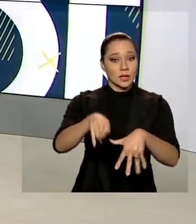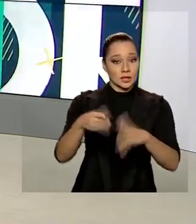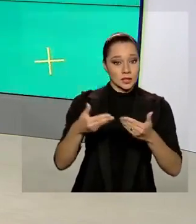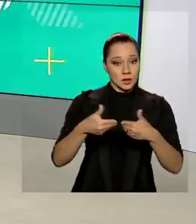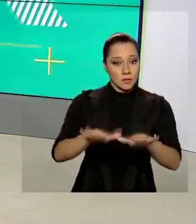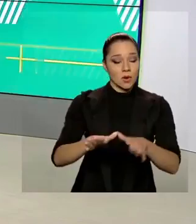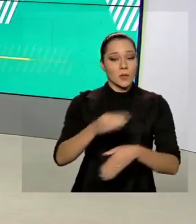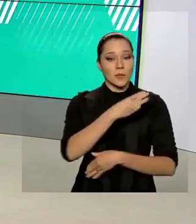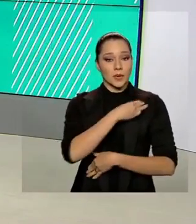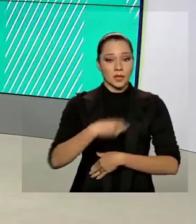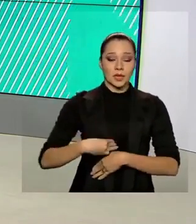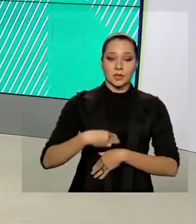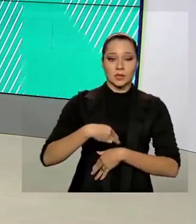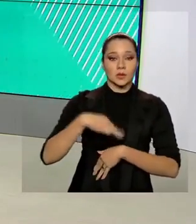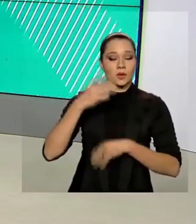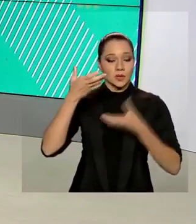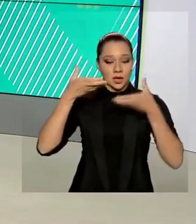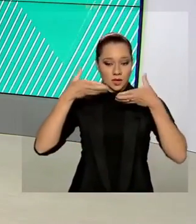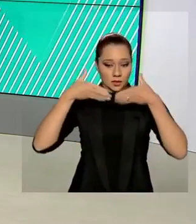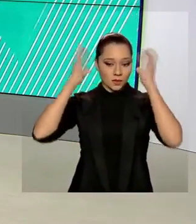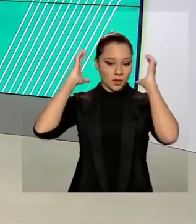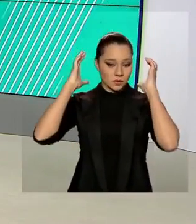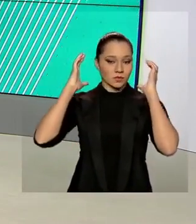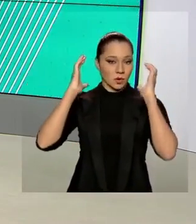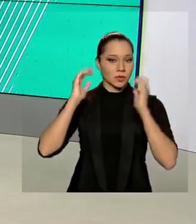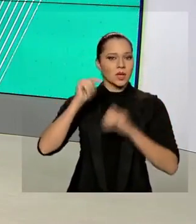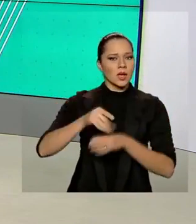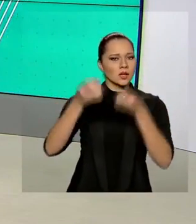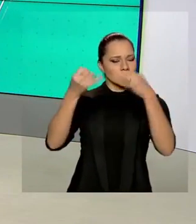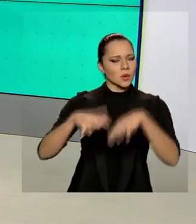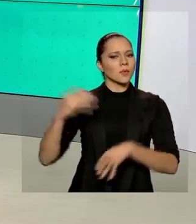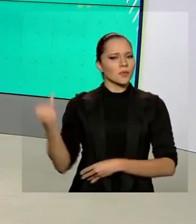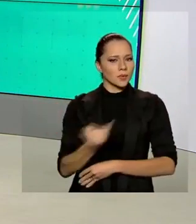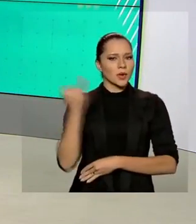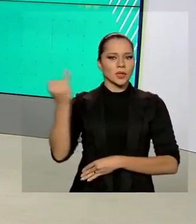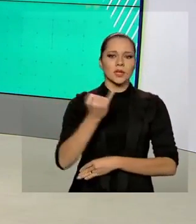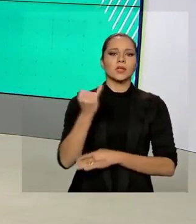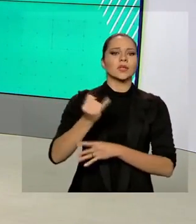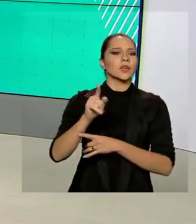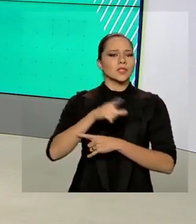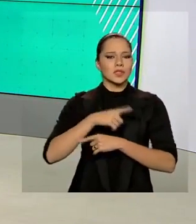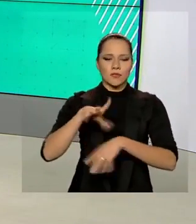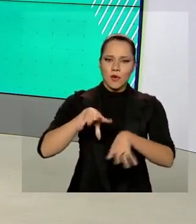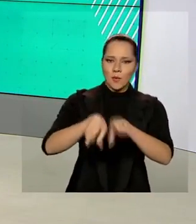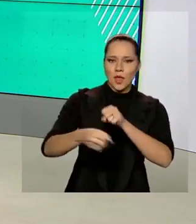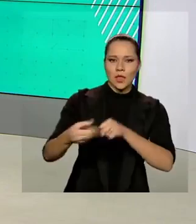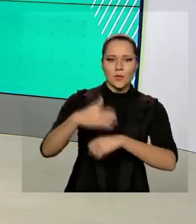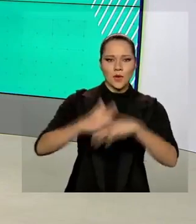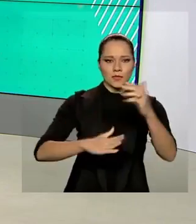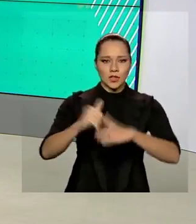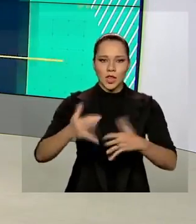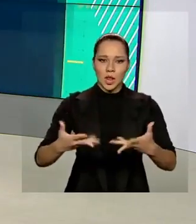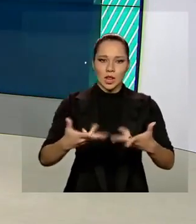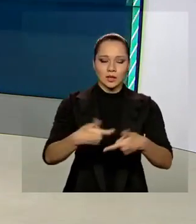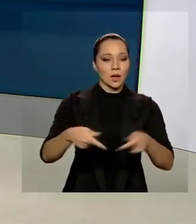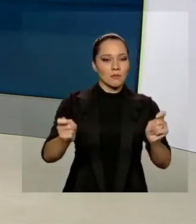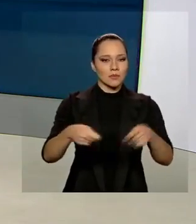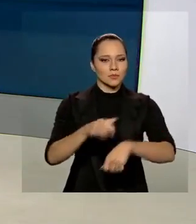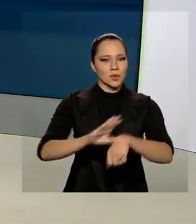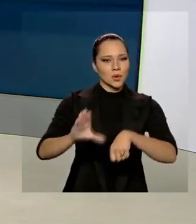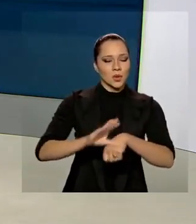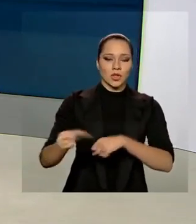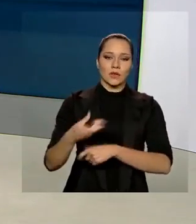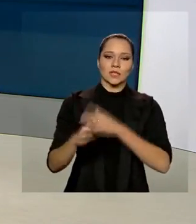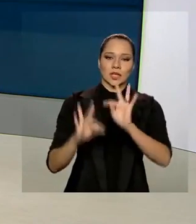cerimônia, o ministro da Ciência, Tecnologia e Inovações, Marcos Pontes, destacou a importância de formar profissionais e talentos capacitados com as